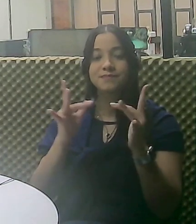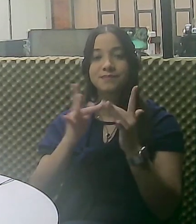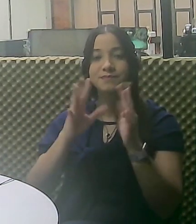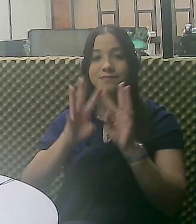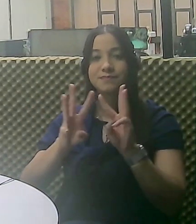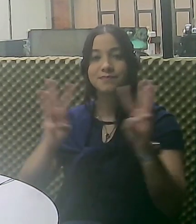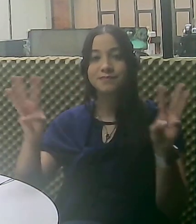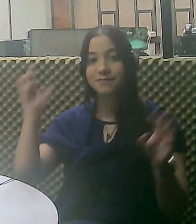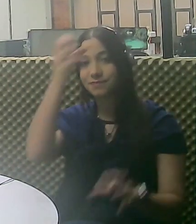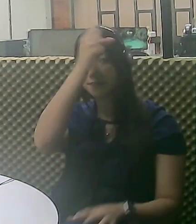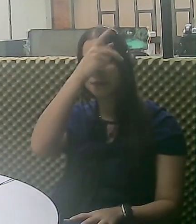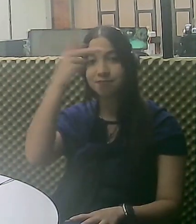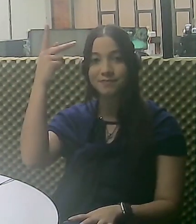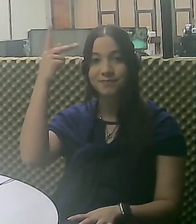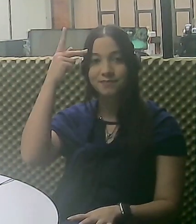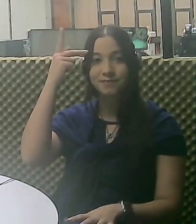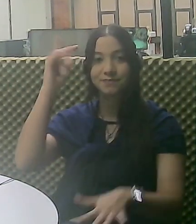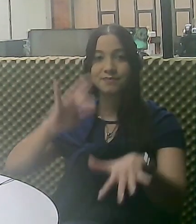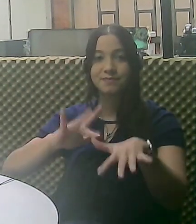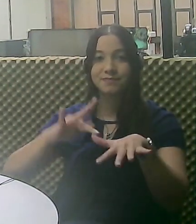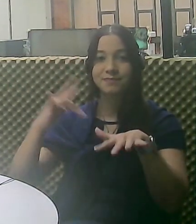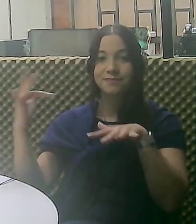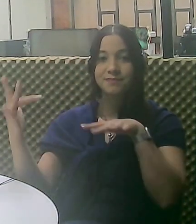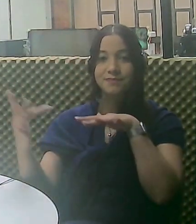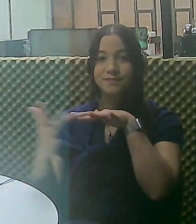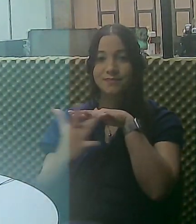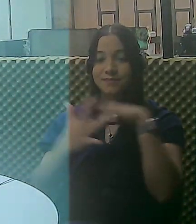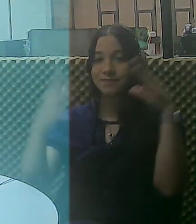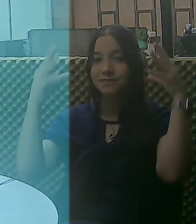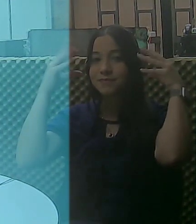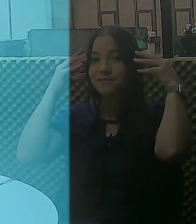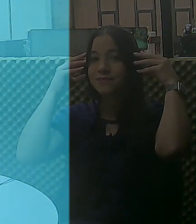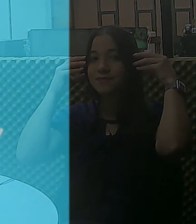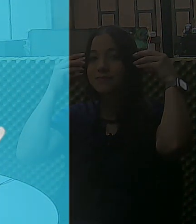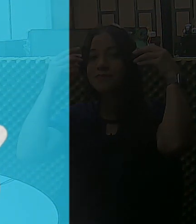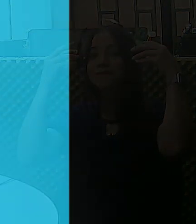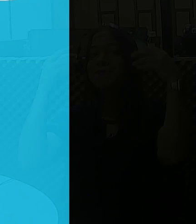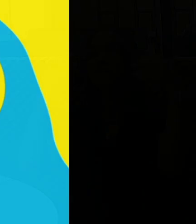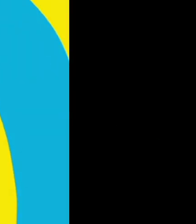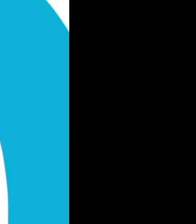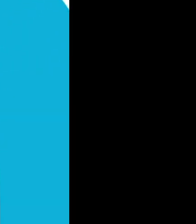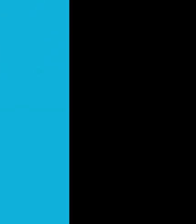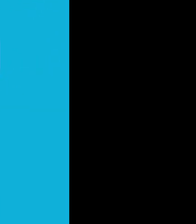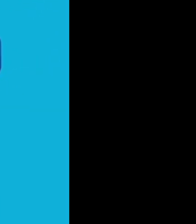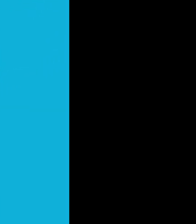Continue conosco no portal da Prefeitura e nas redes sociais.